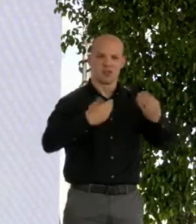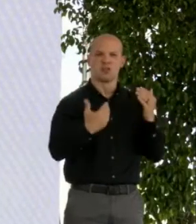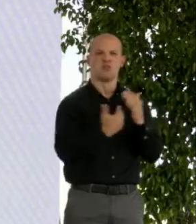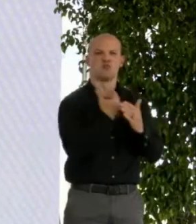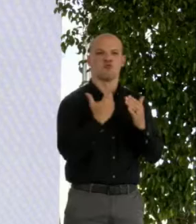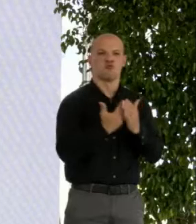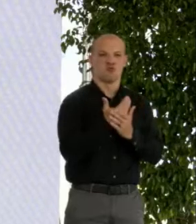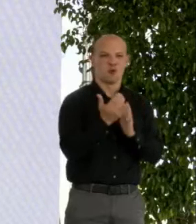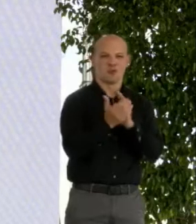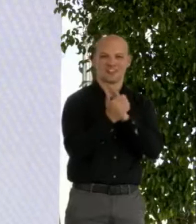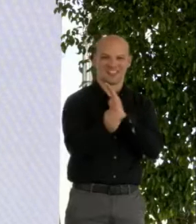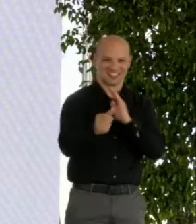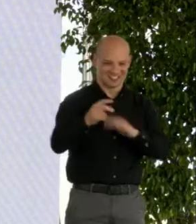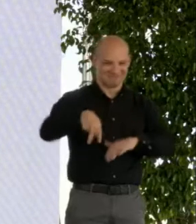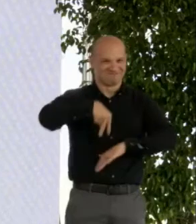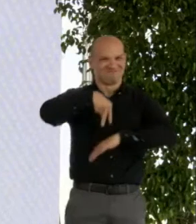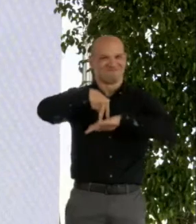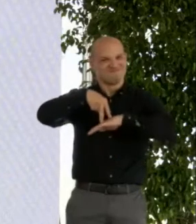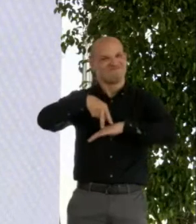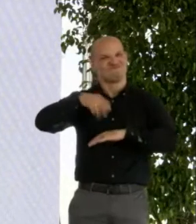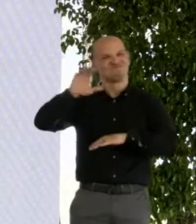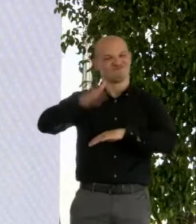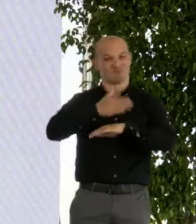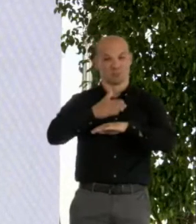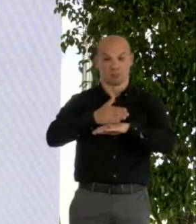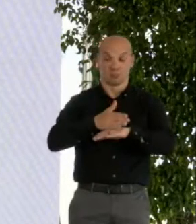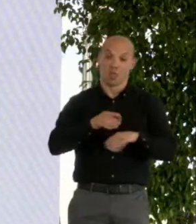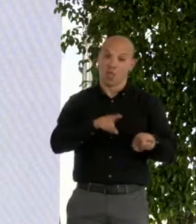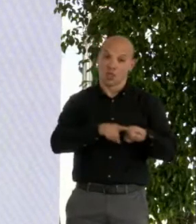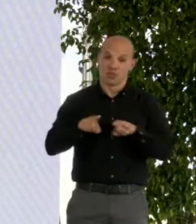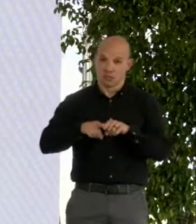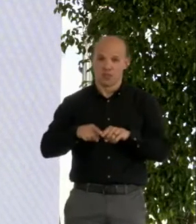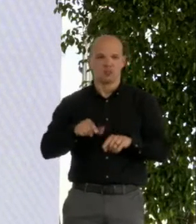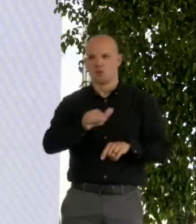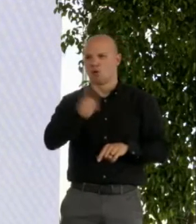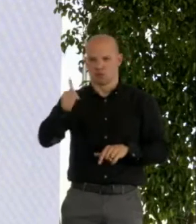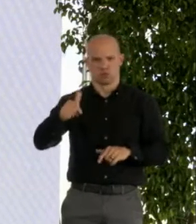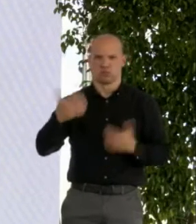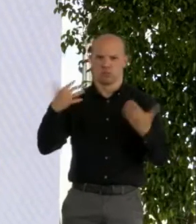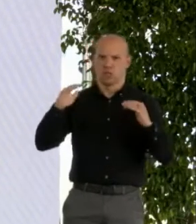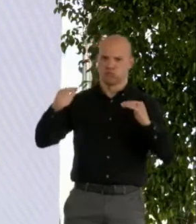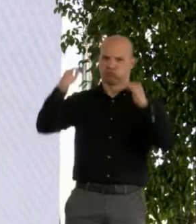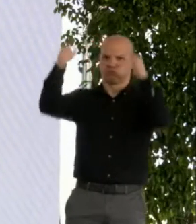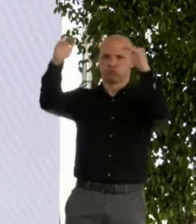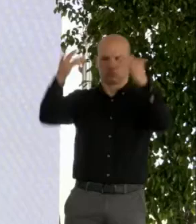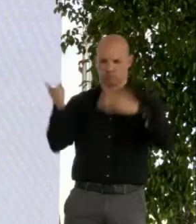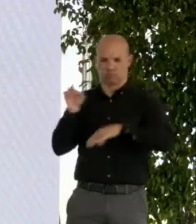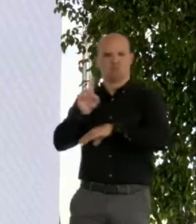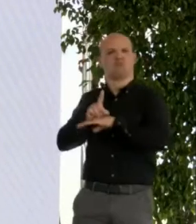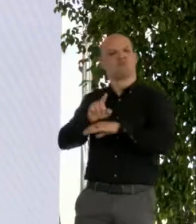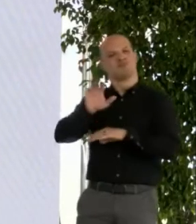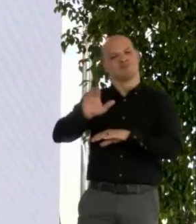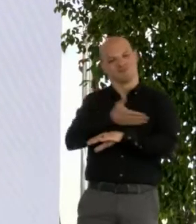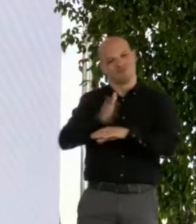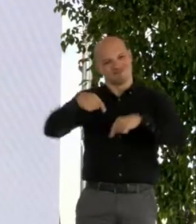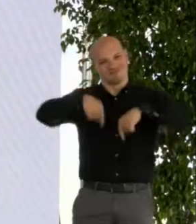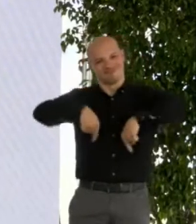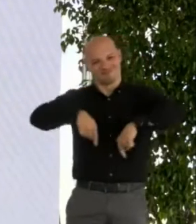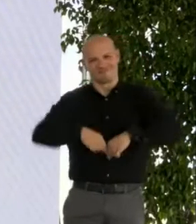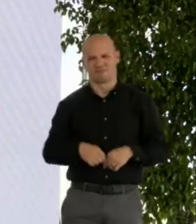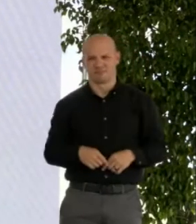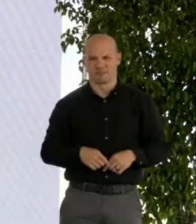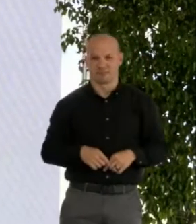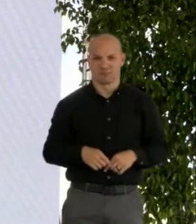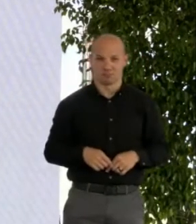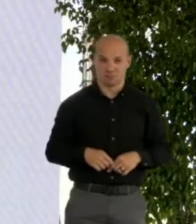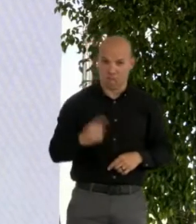nuestros y una tarima para los gigantes ya que se han desarrollado en Puerto Rico. Y esto va a ser no solamente para el